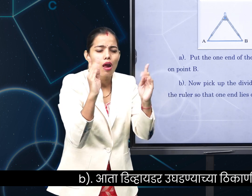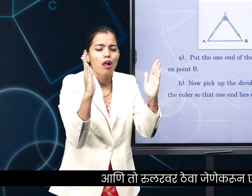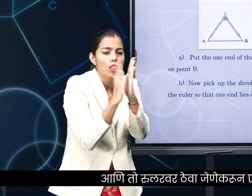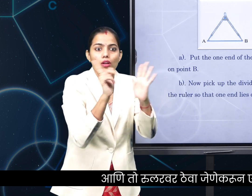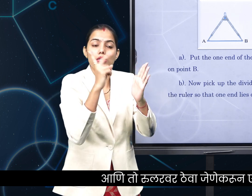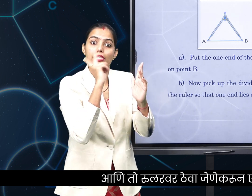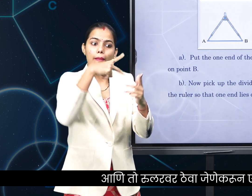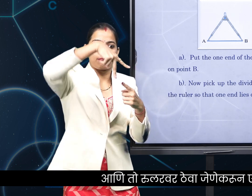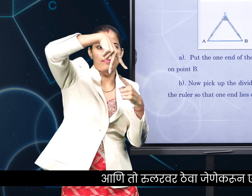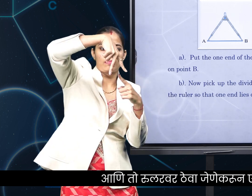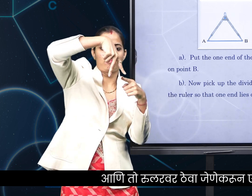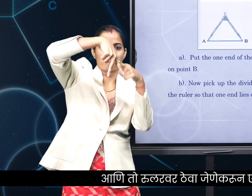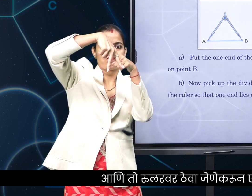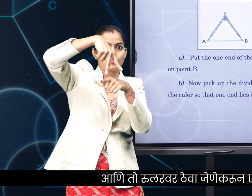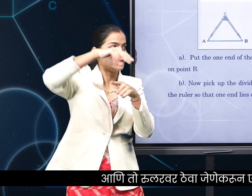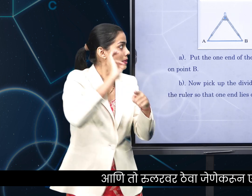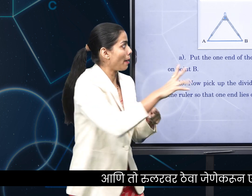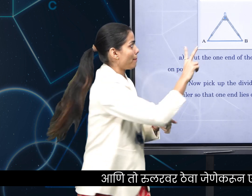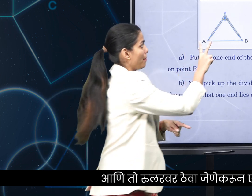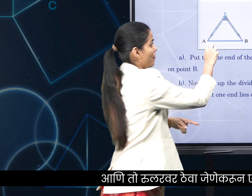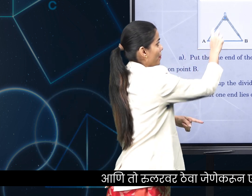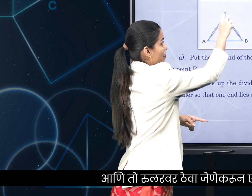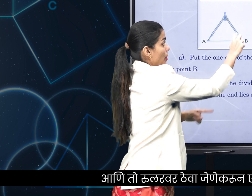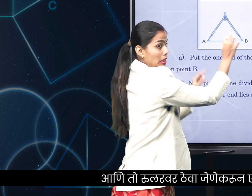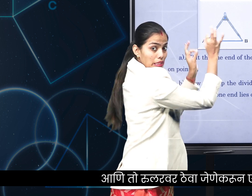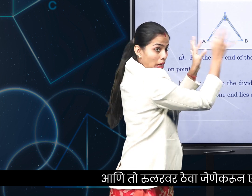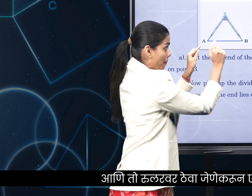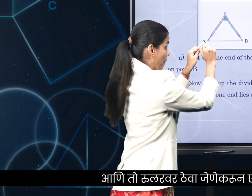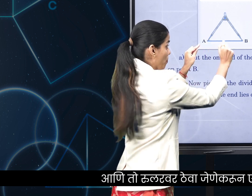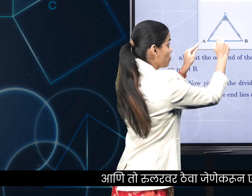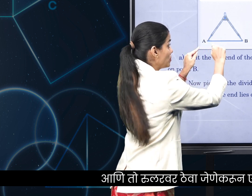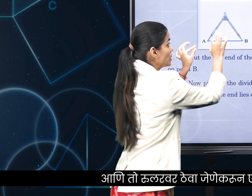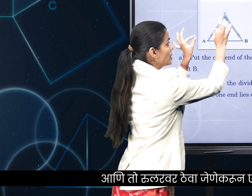आणि तो रुलरवर ठेवा, जेणेकरून एक टोक 0 वर होईल.